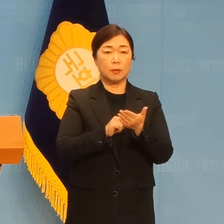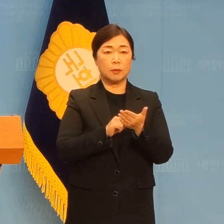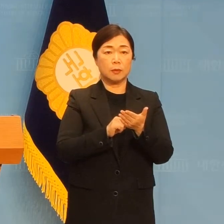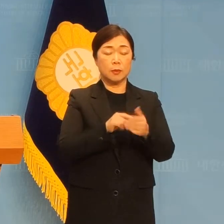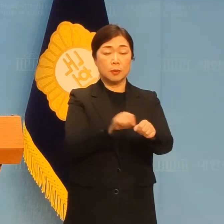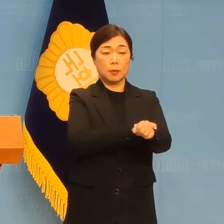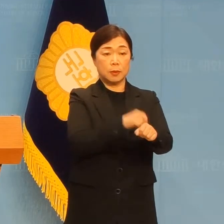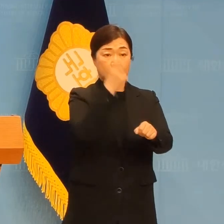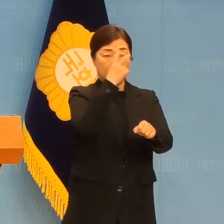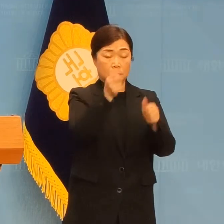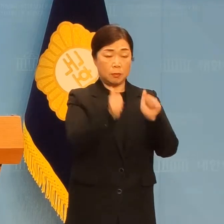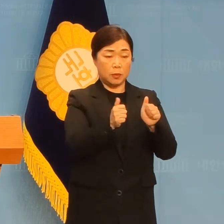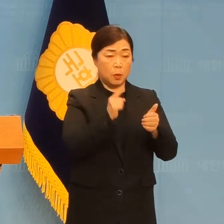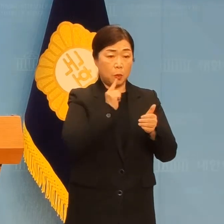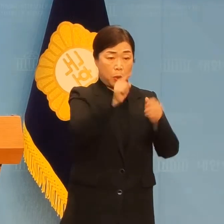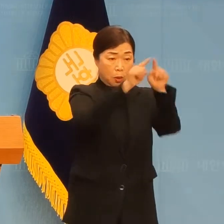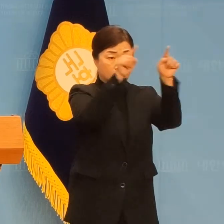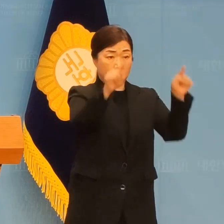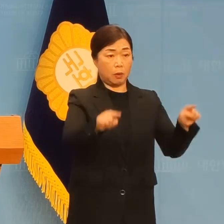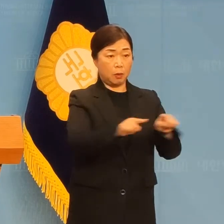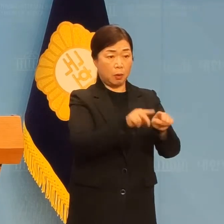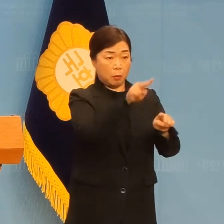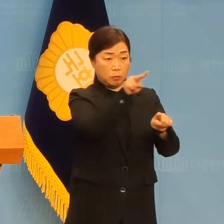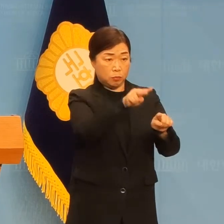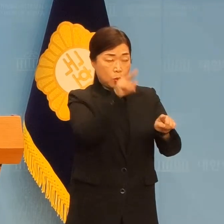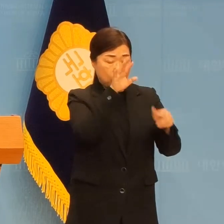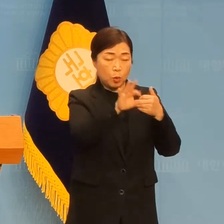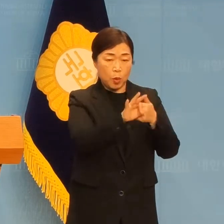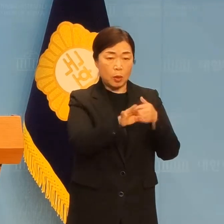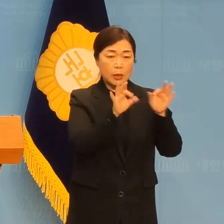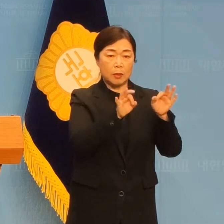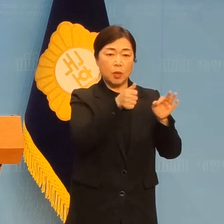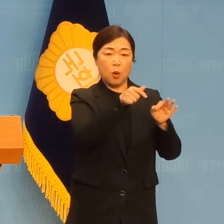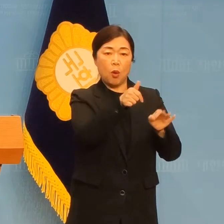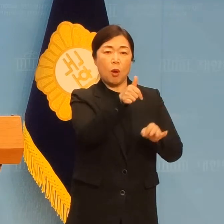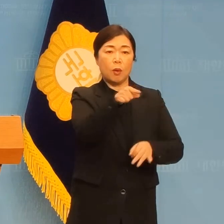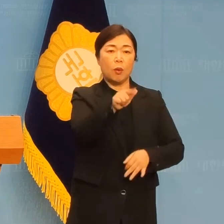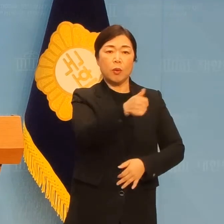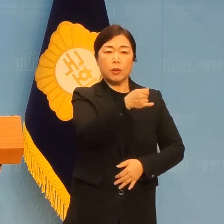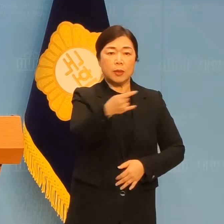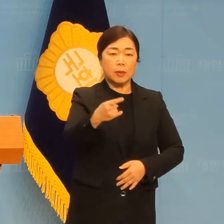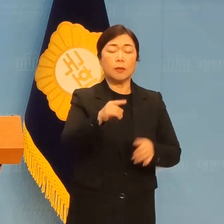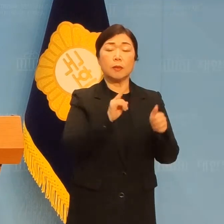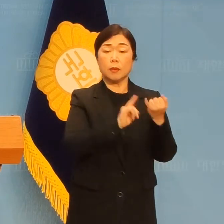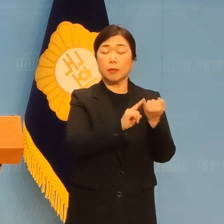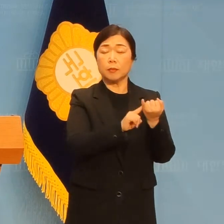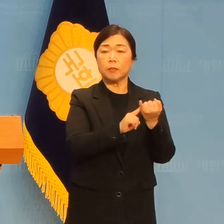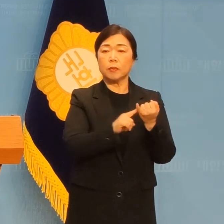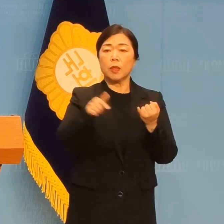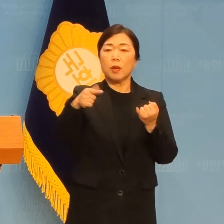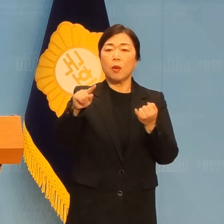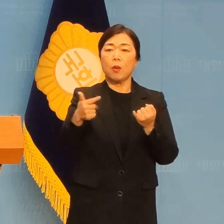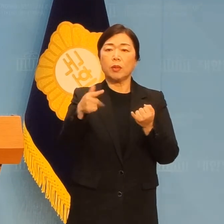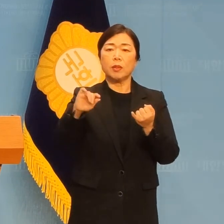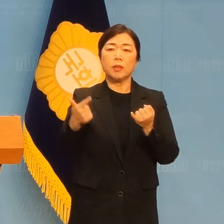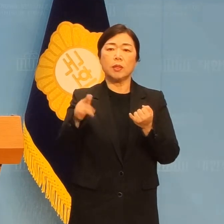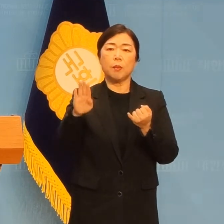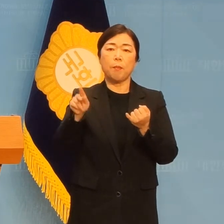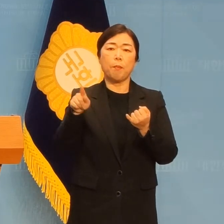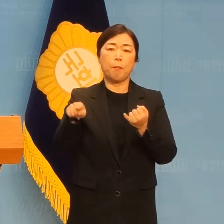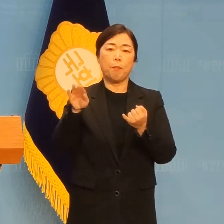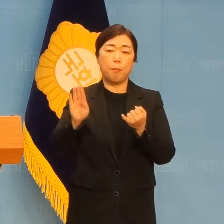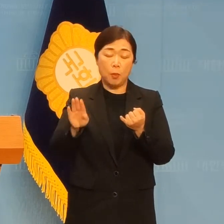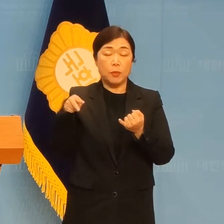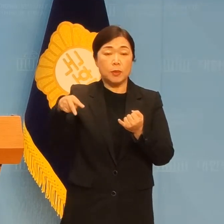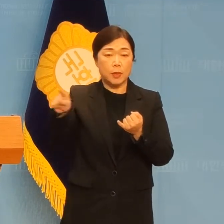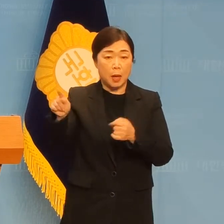김건희 특검 공소장을 통해 김건희가 건진법사 전성배를 창구로 통일교 측에 비례대표